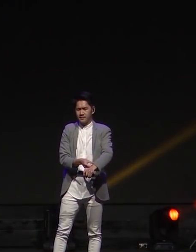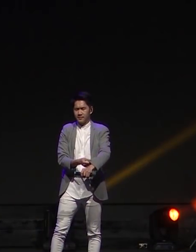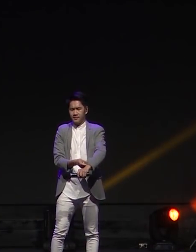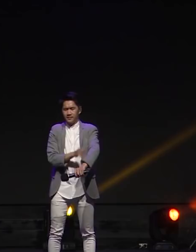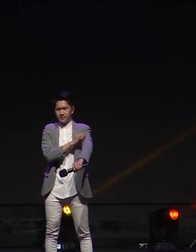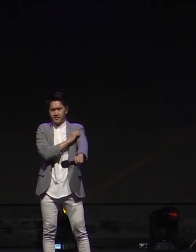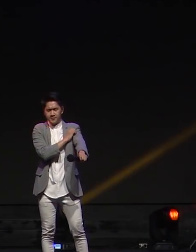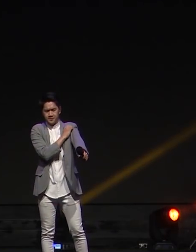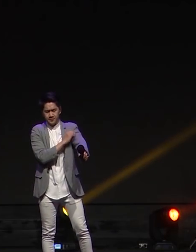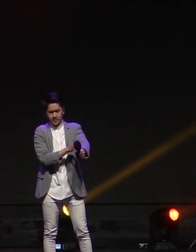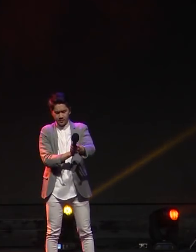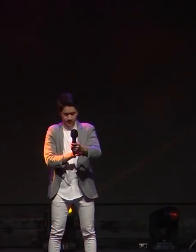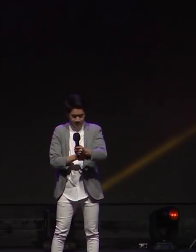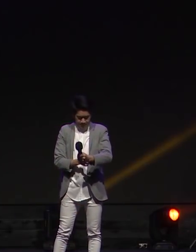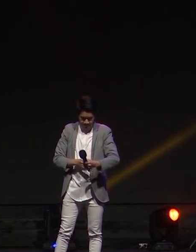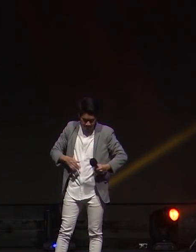Silakan duduk.